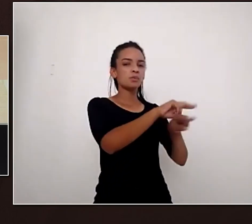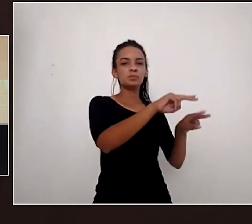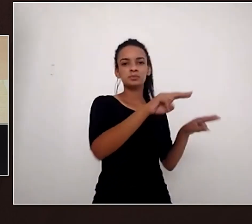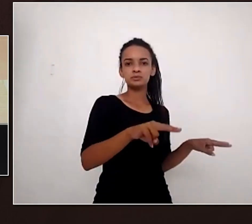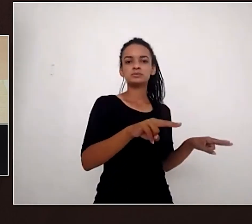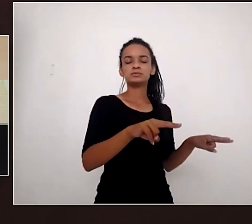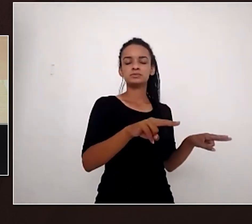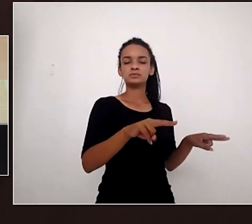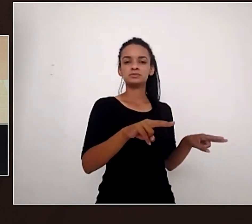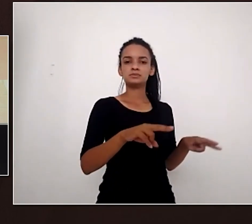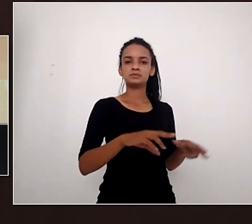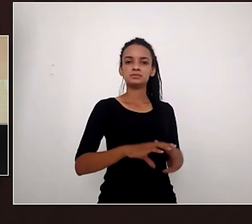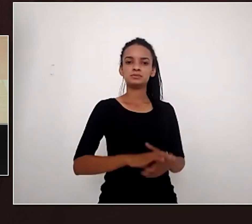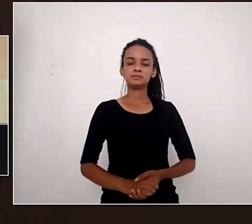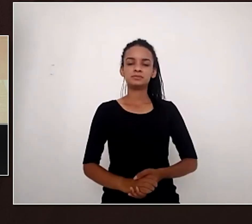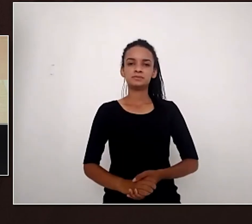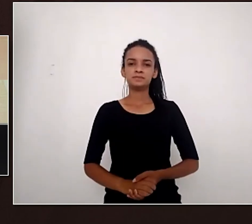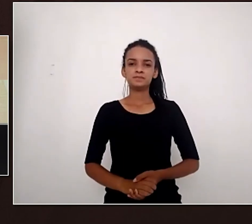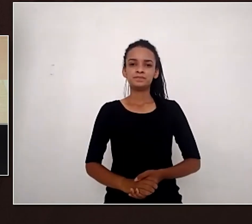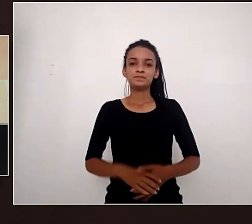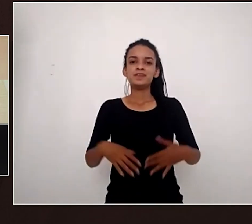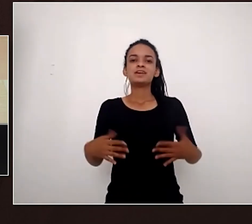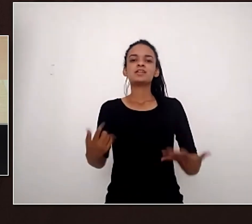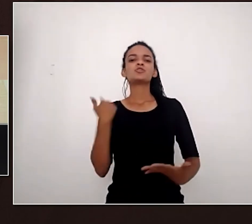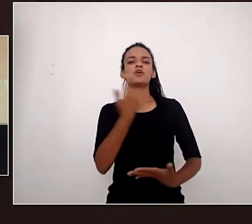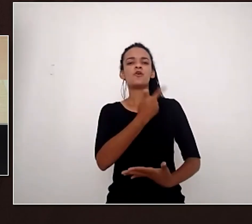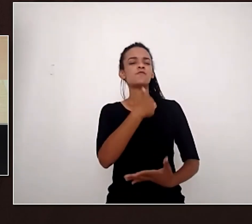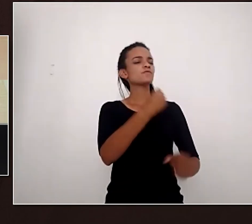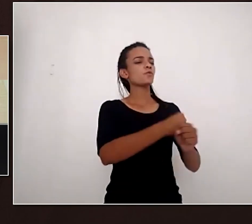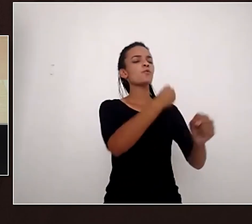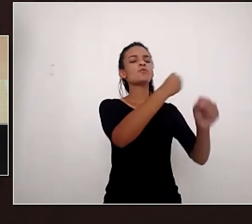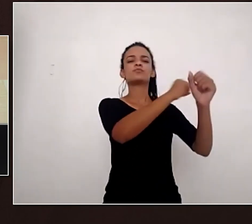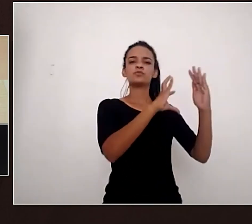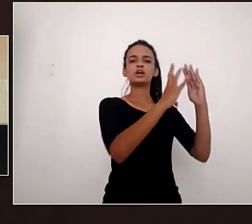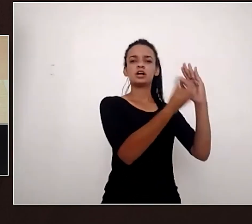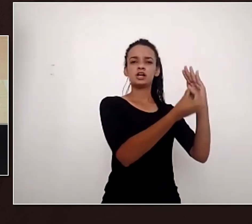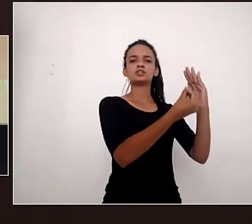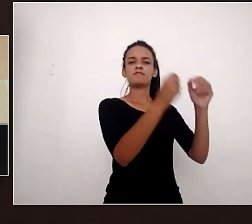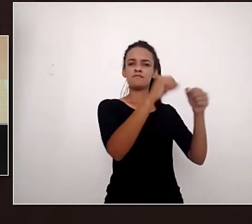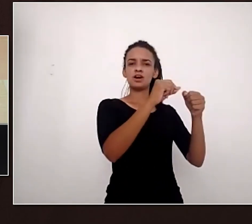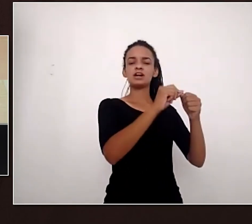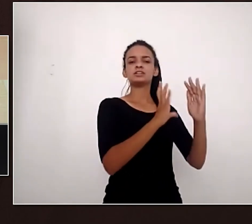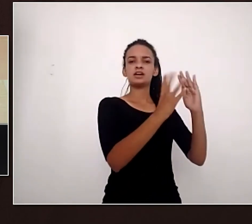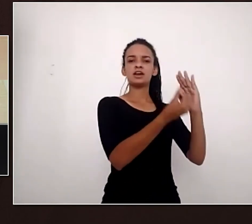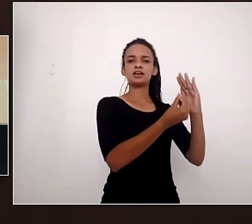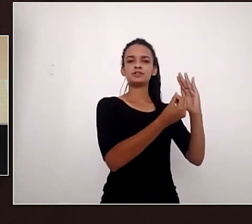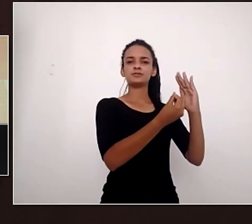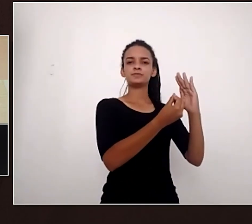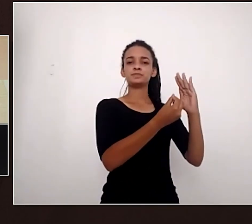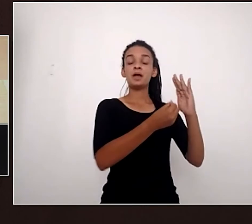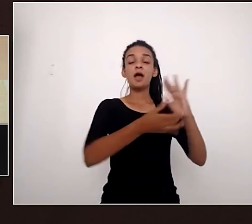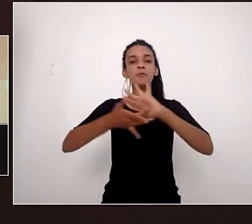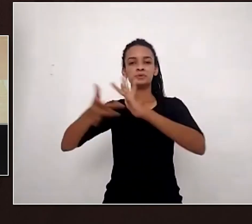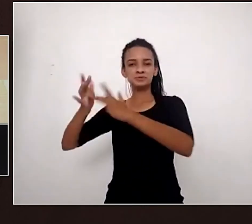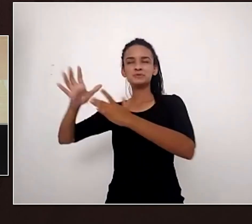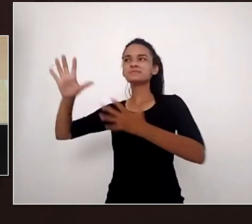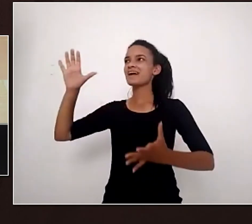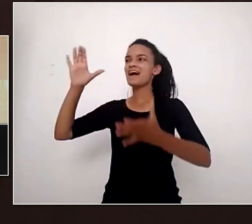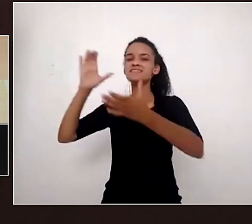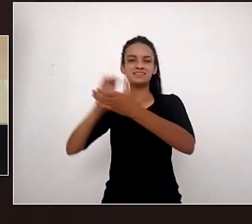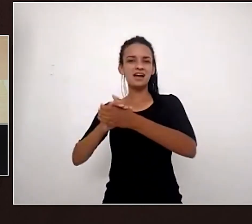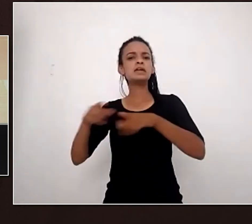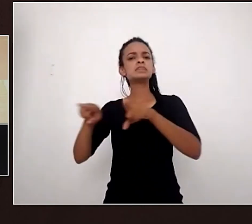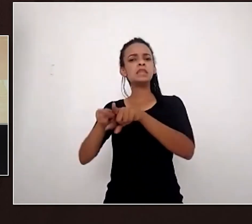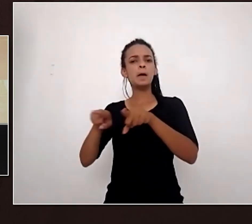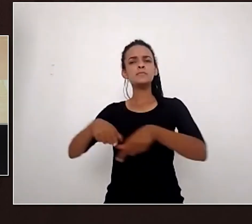vamos produzir, essa igreja vai produzir a igreja gloriosa para casar-se com Cristo e lutar com Cristo